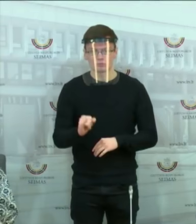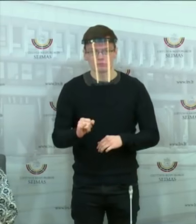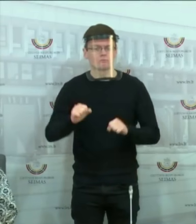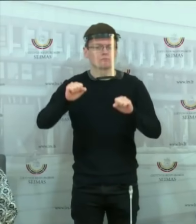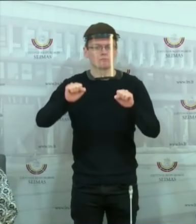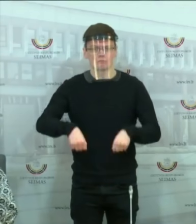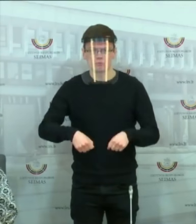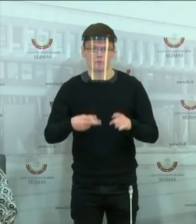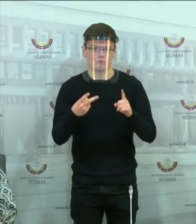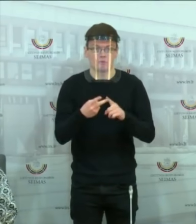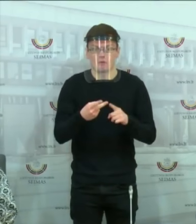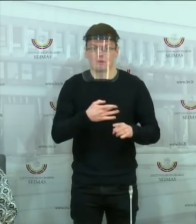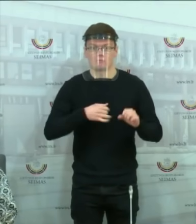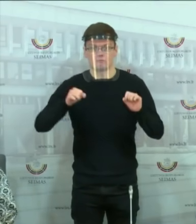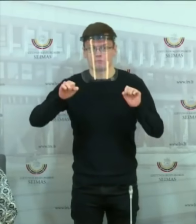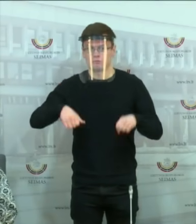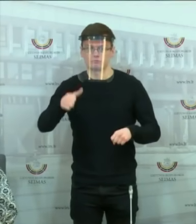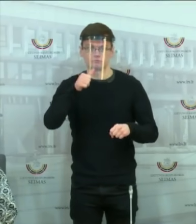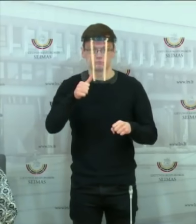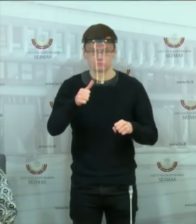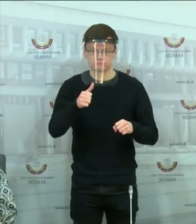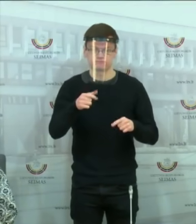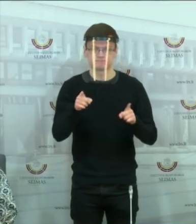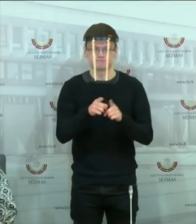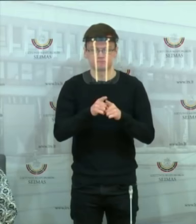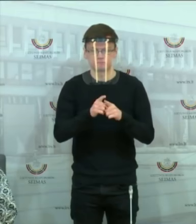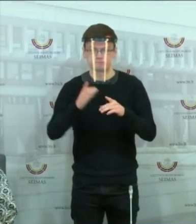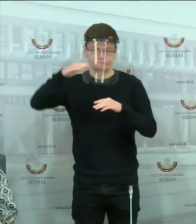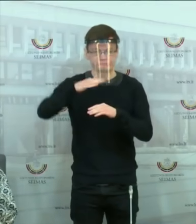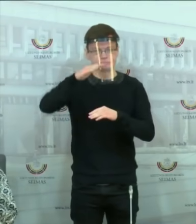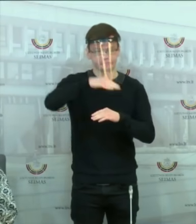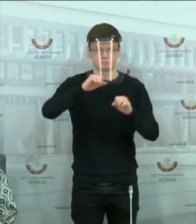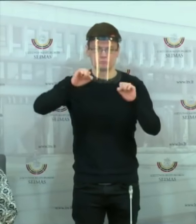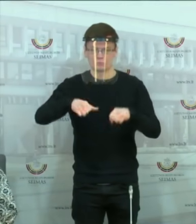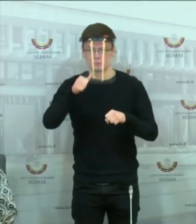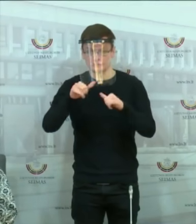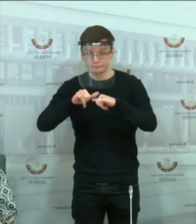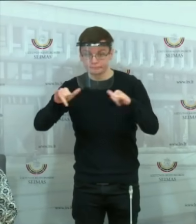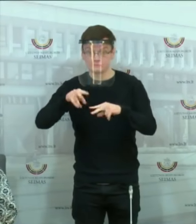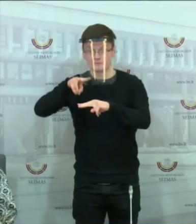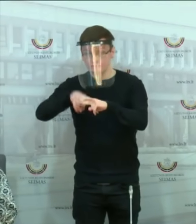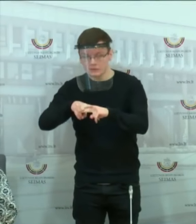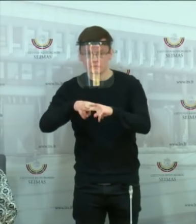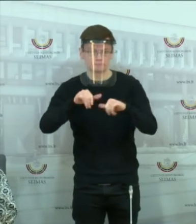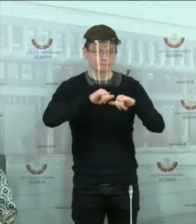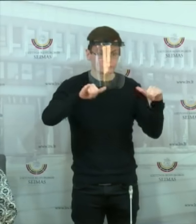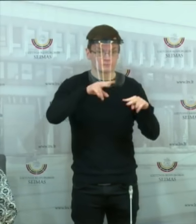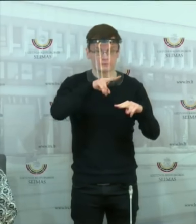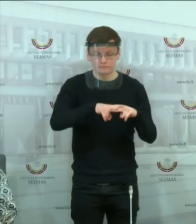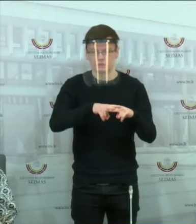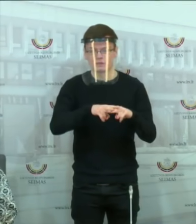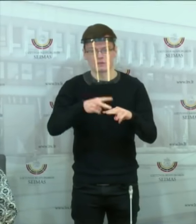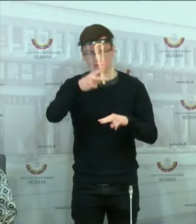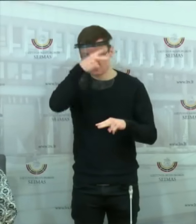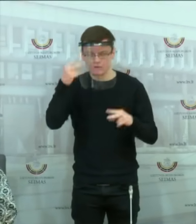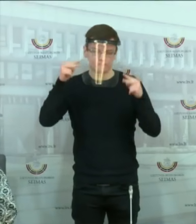galimų scenarijų. Kitas galimas scenarijus yra mažesni pabangavimai, tai yra mažesni židiniai, ką Lietuva iš esmės ir stebi.